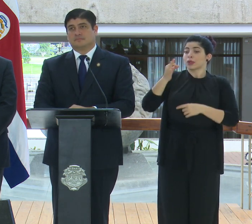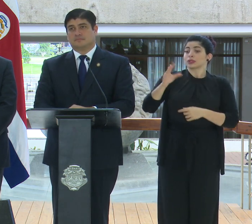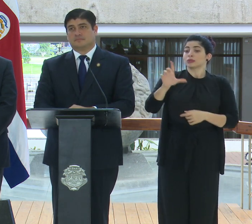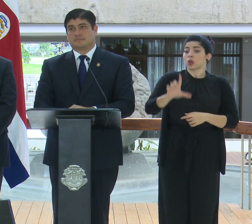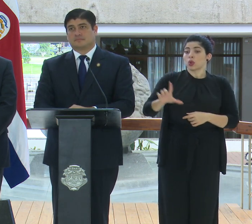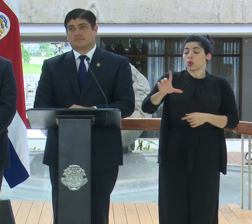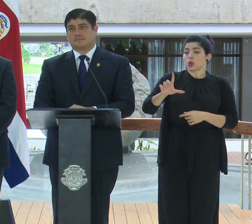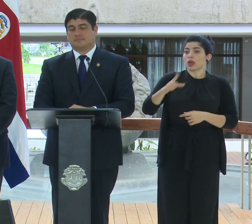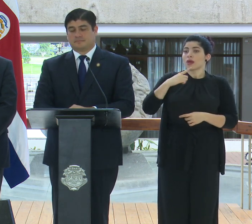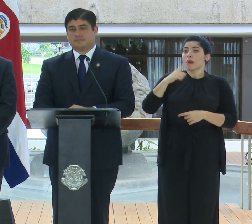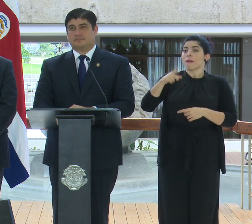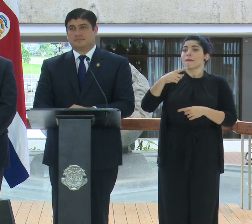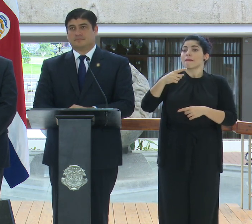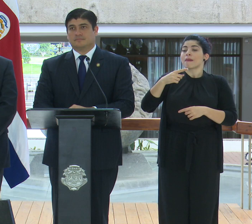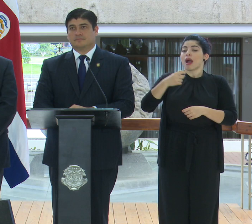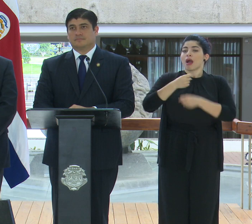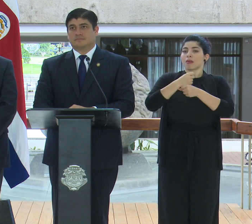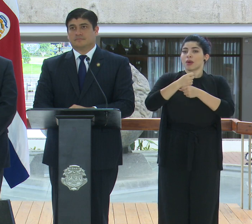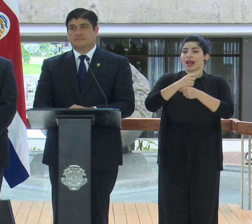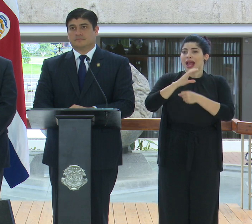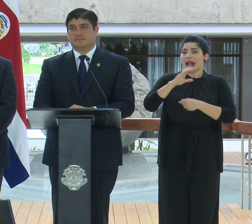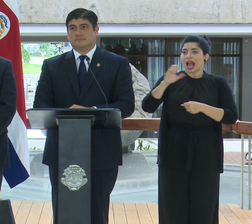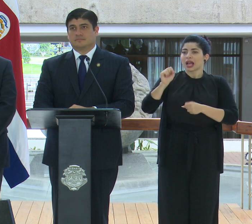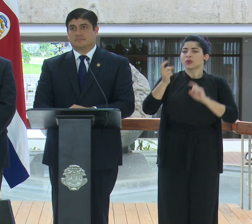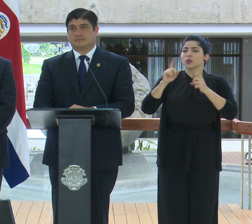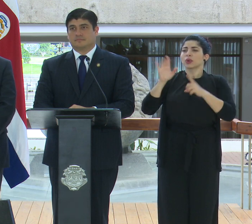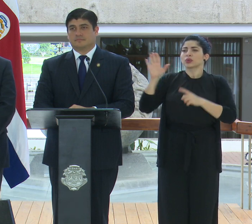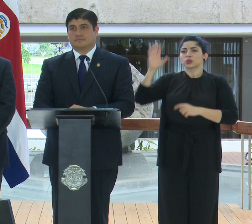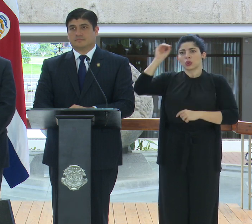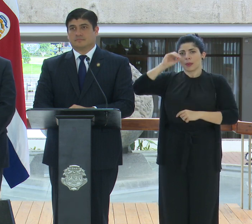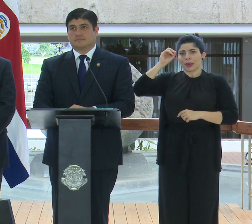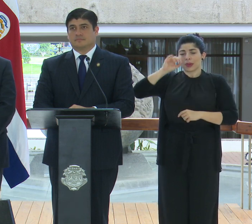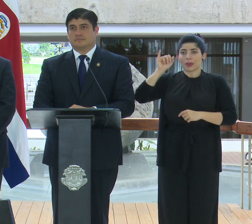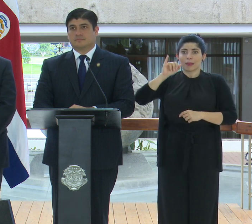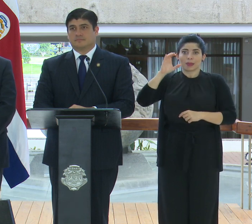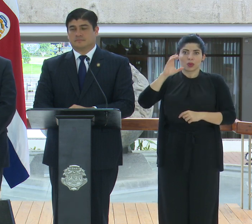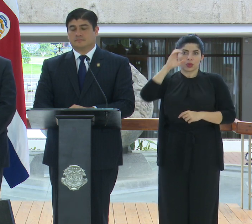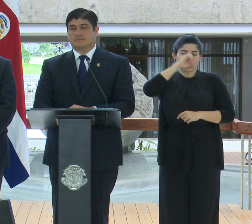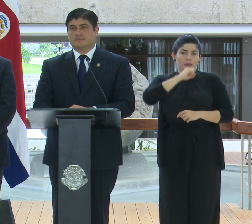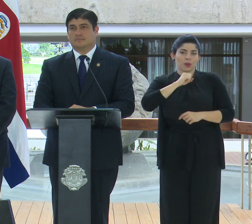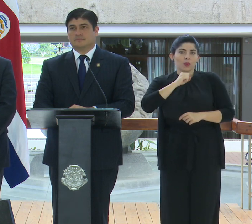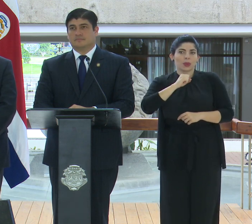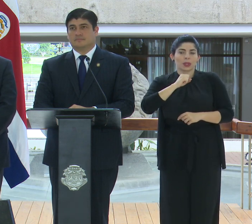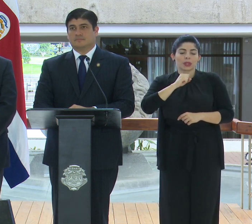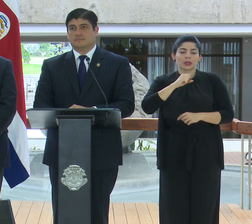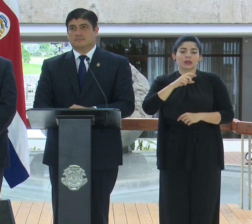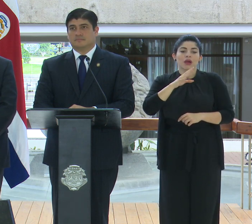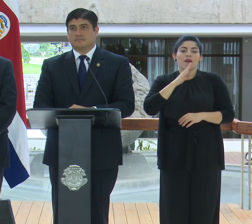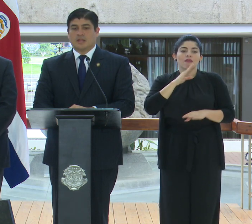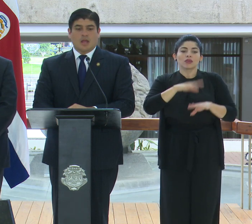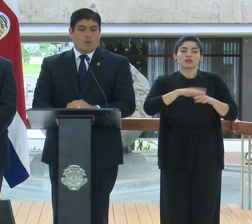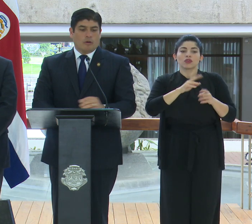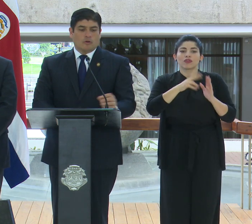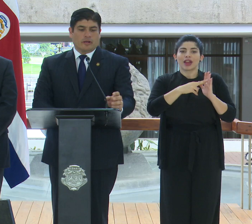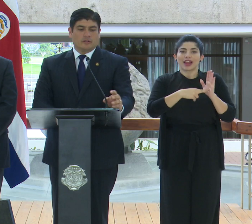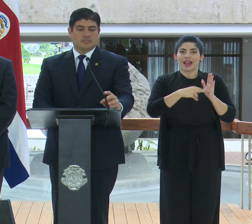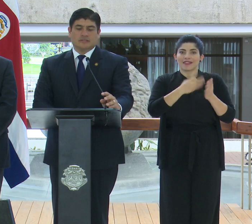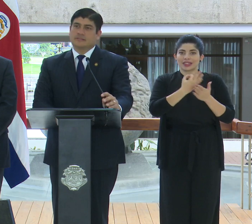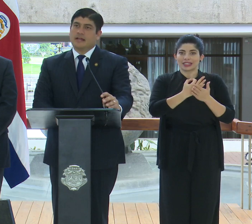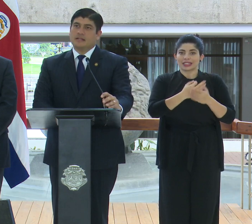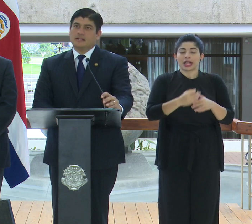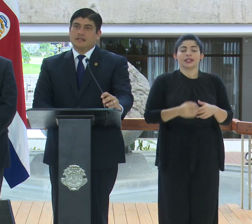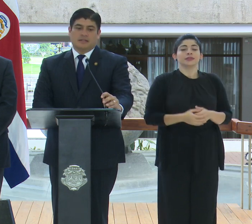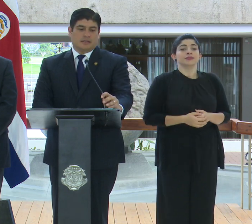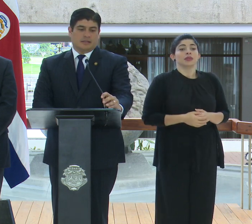paro de la caja. ¿Qué opinión le merece, tomando en cuenta que también se está hablando de la regla fiscal? Bueno, en